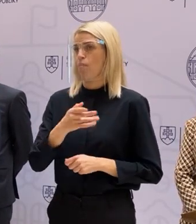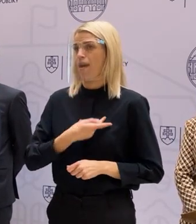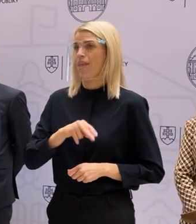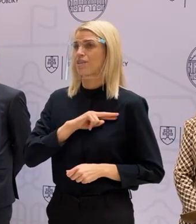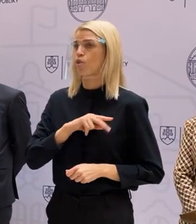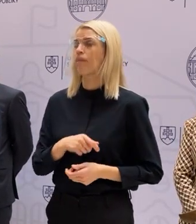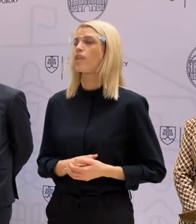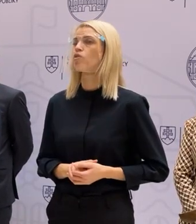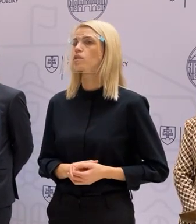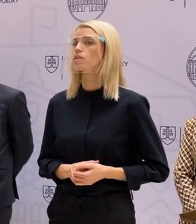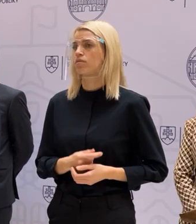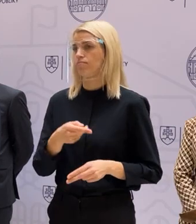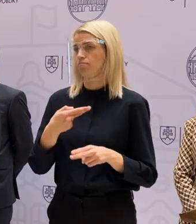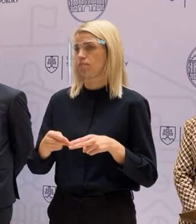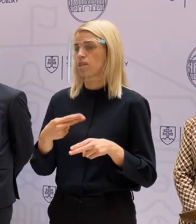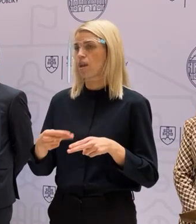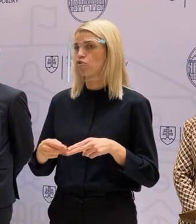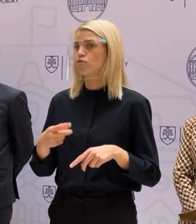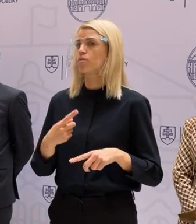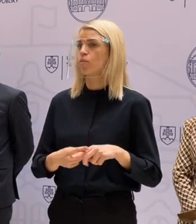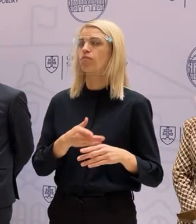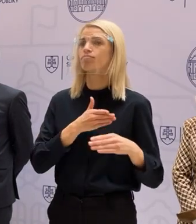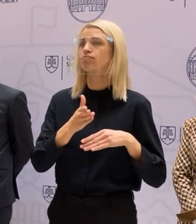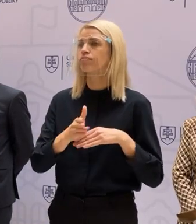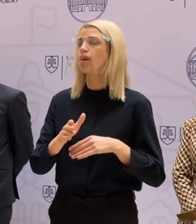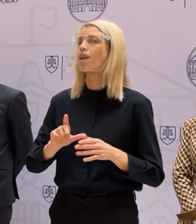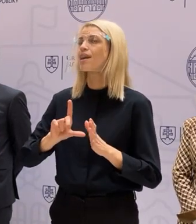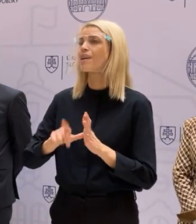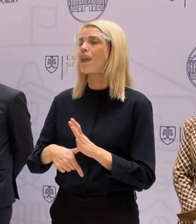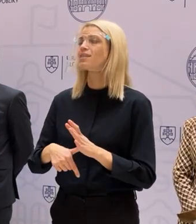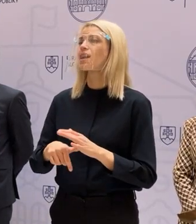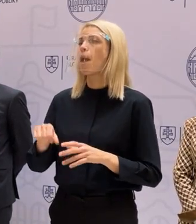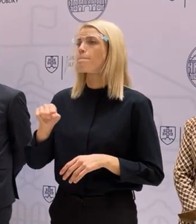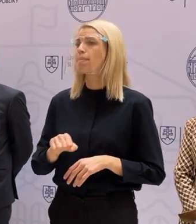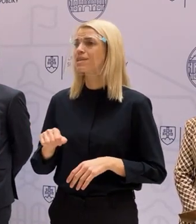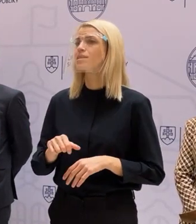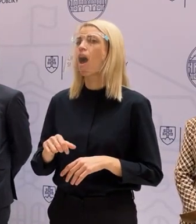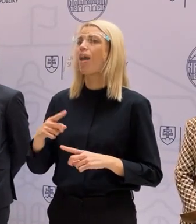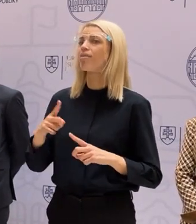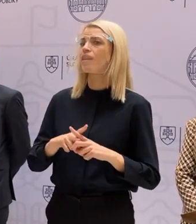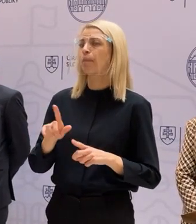starosti, to rieši, chodí po jednotlivých krajských mestách, vytipujú priestory, pripravuje sa